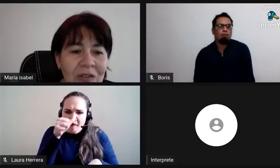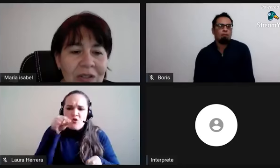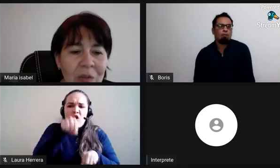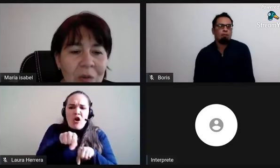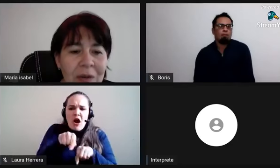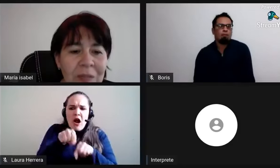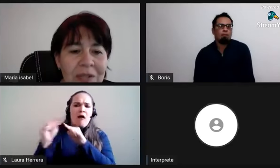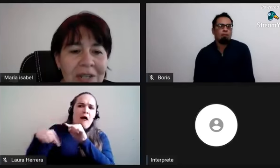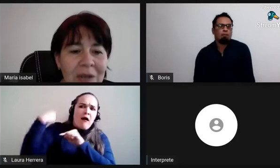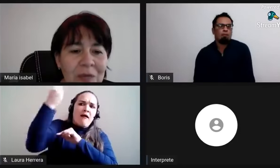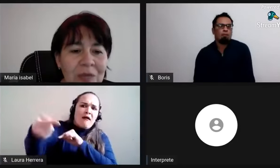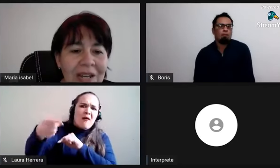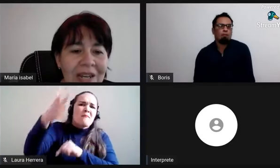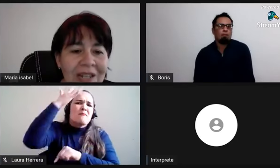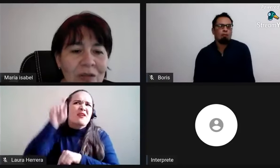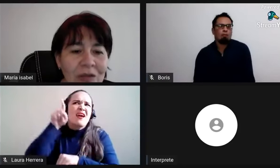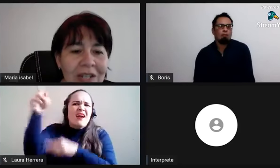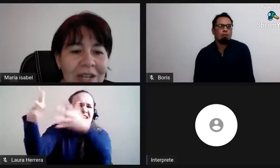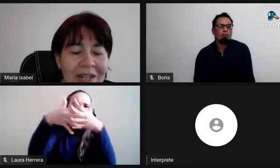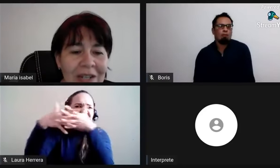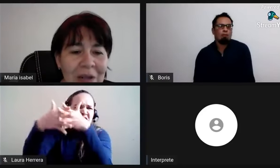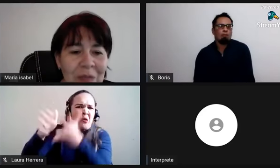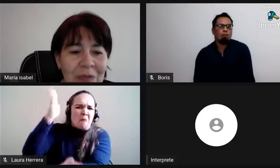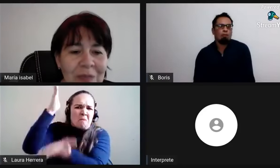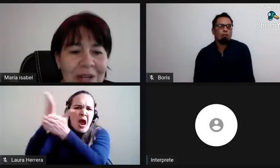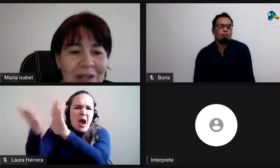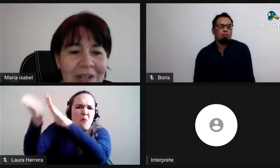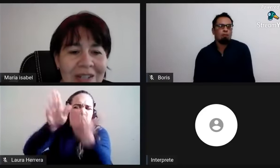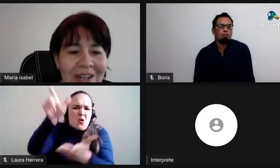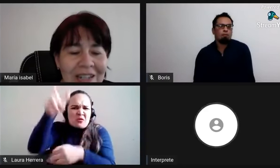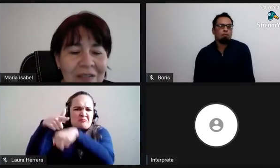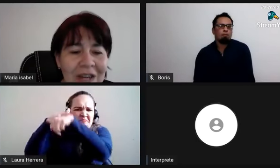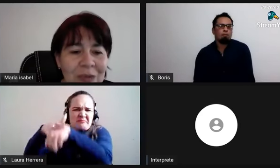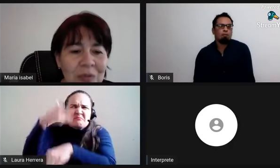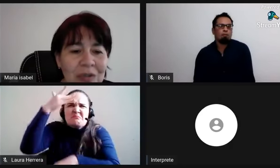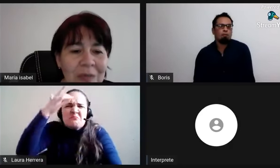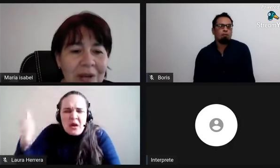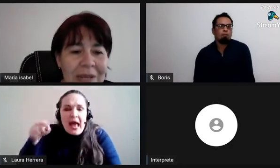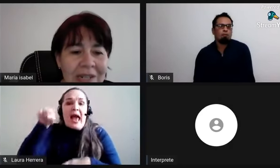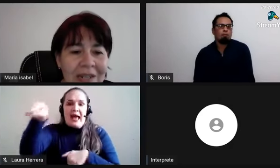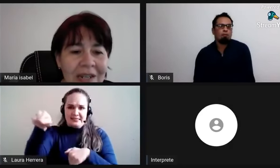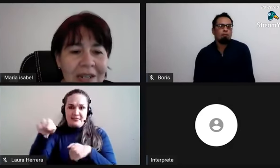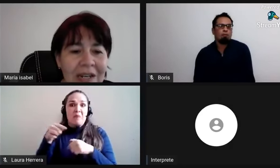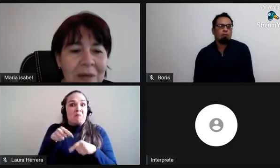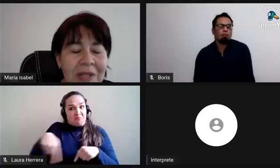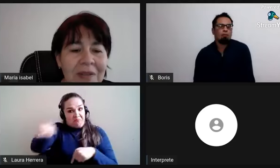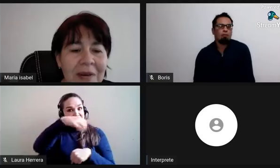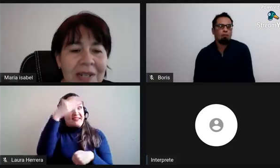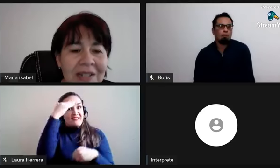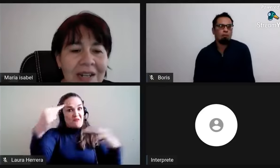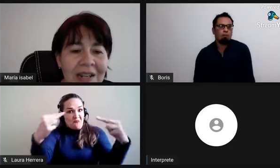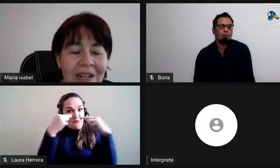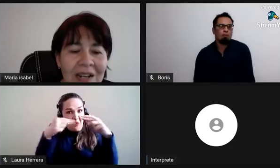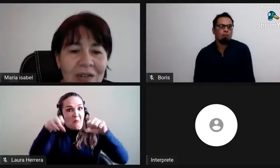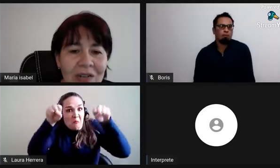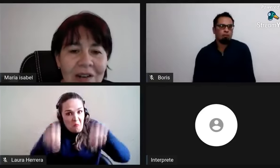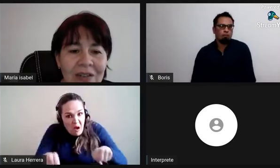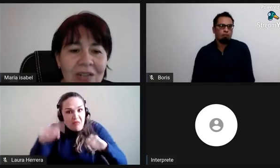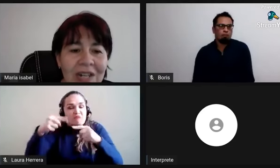Entonces, como ven, pues tenemos una agenda nutrida, que tenemos varias actividades próximamente. Generalmente van a ser los sábados en la